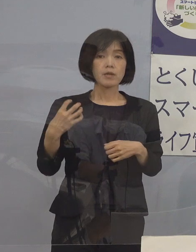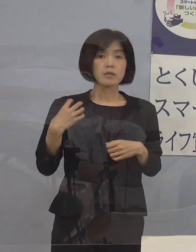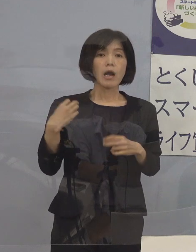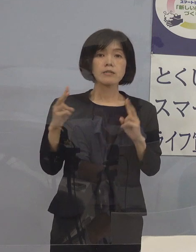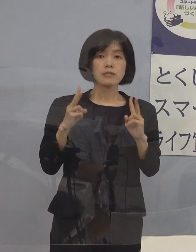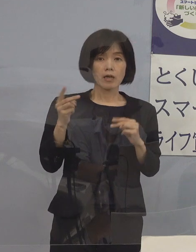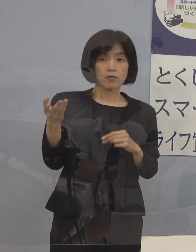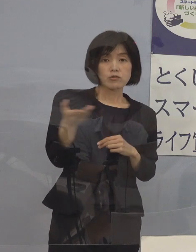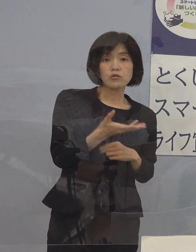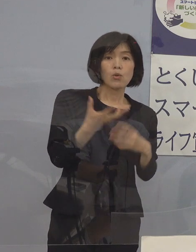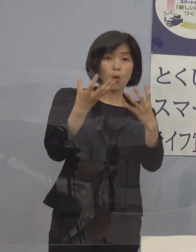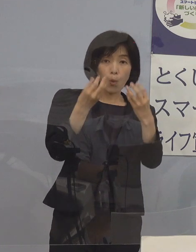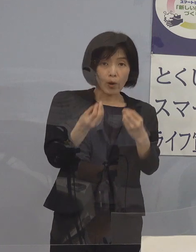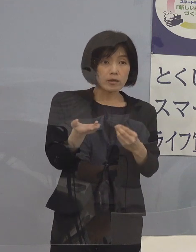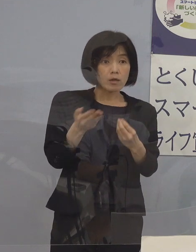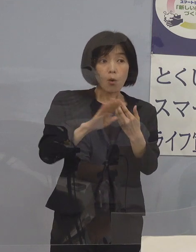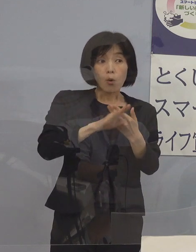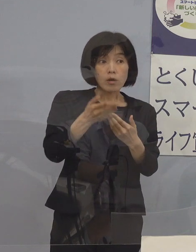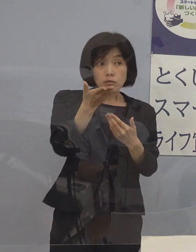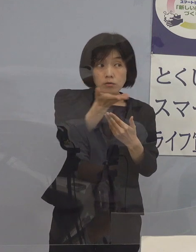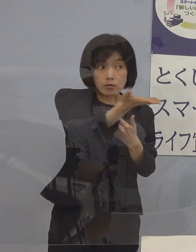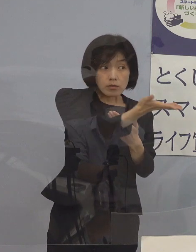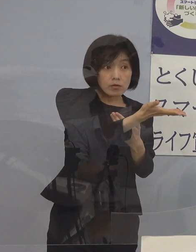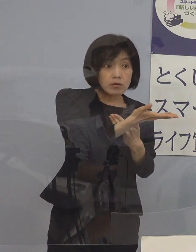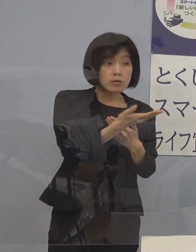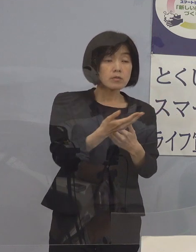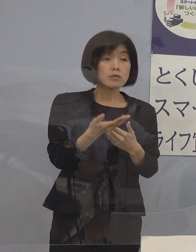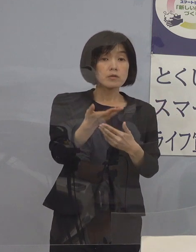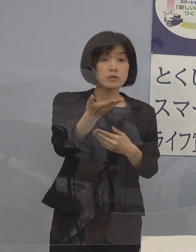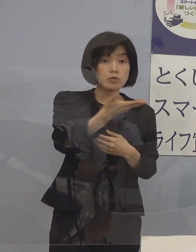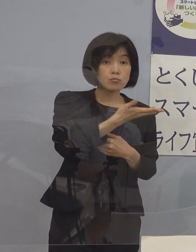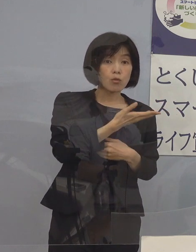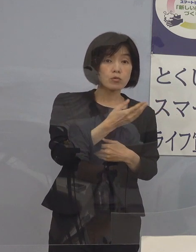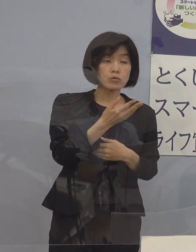感謝から以上です。各社さんお願いします。